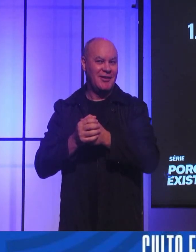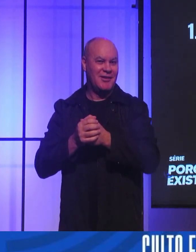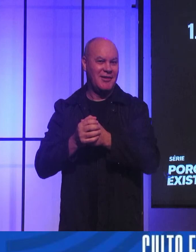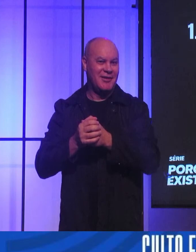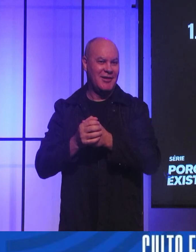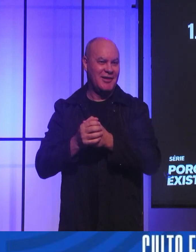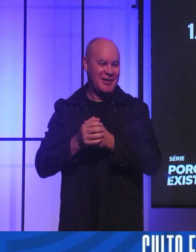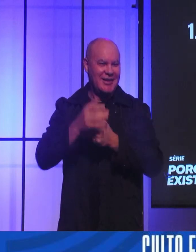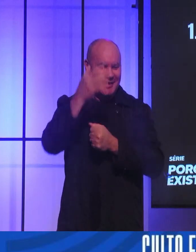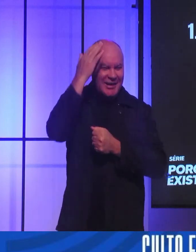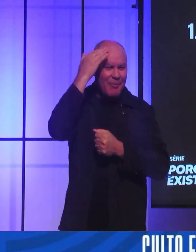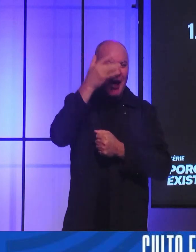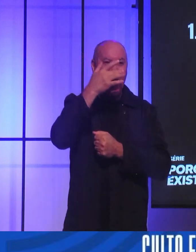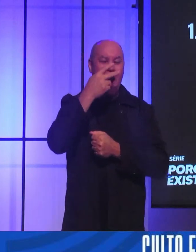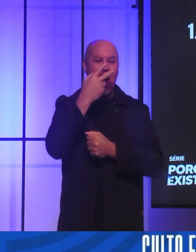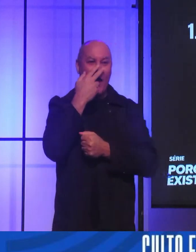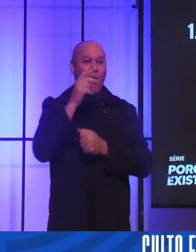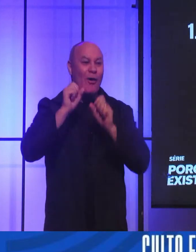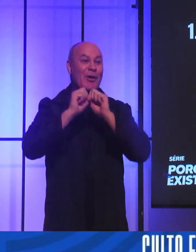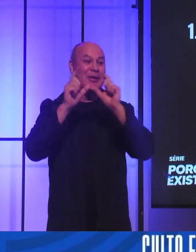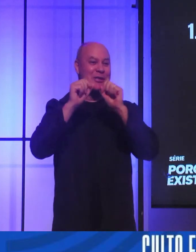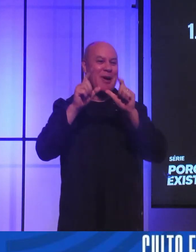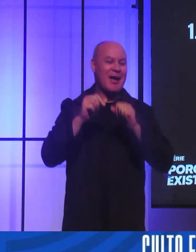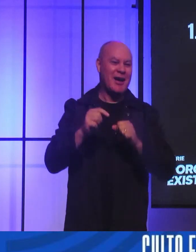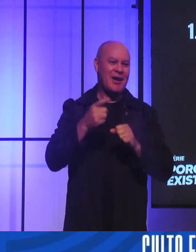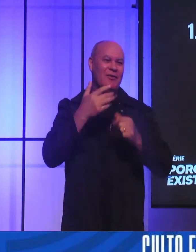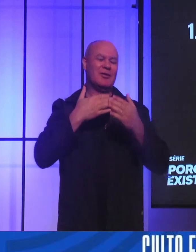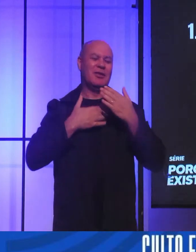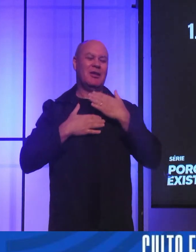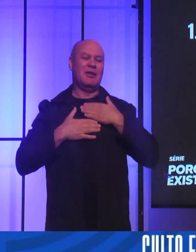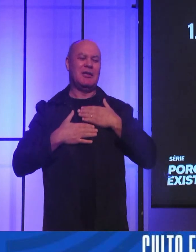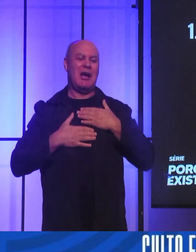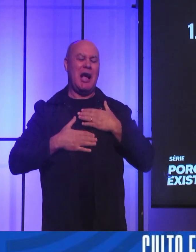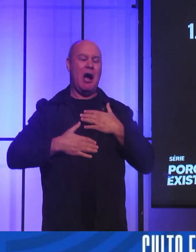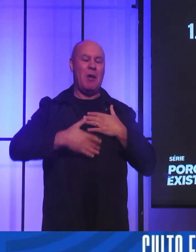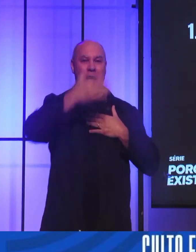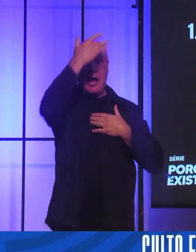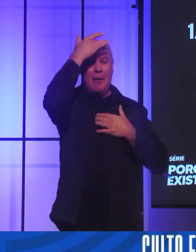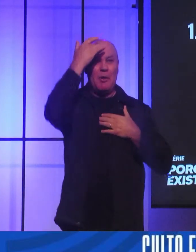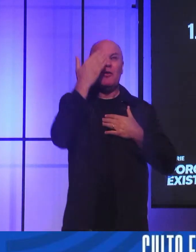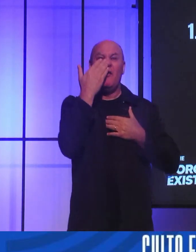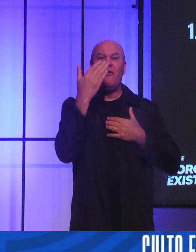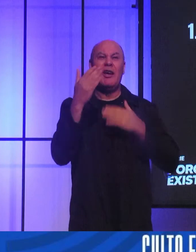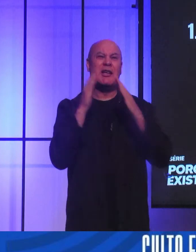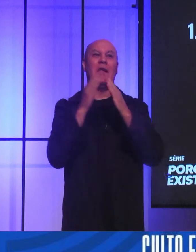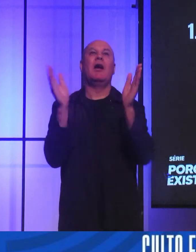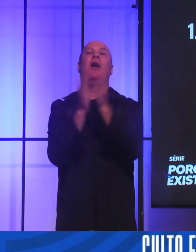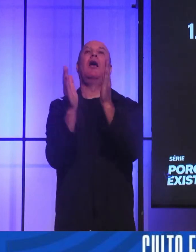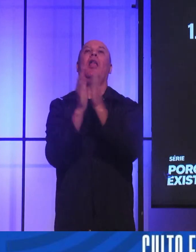mais chata do que isso. E devem falar de Jesus. Você vai querer mandá-lo